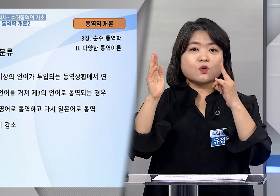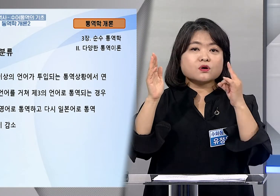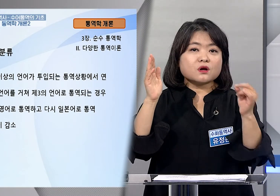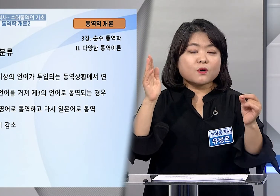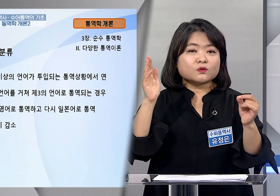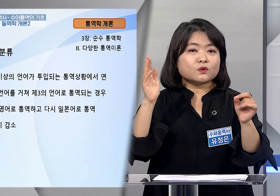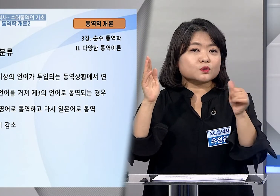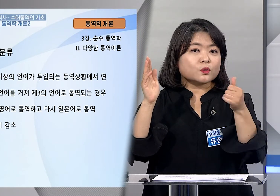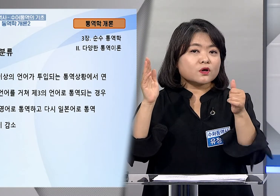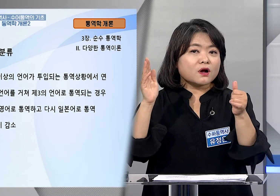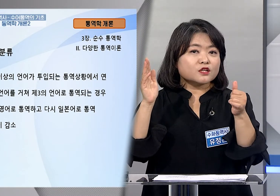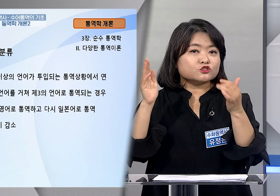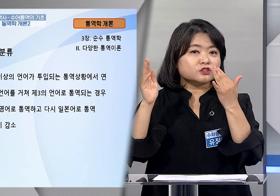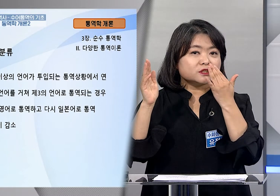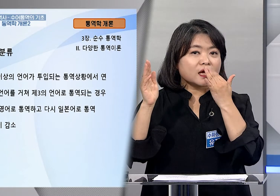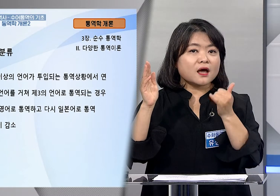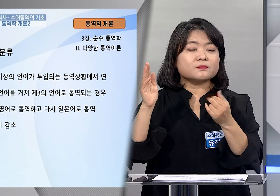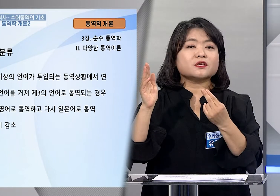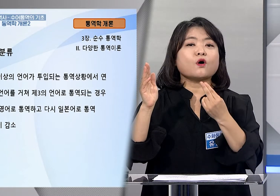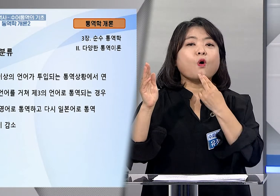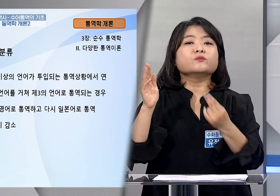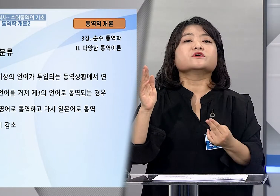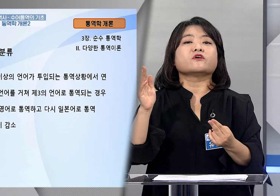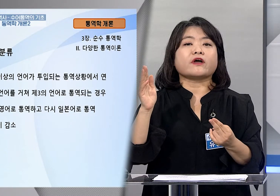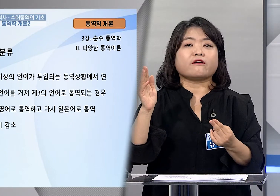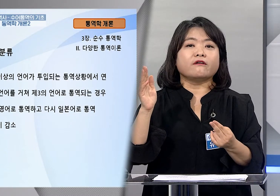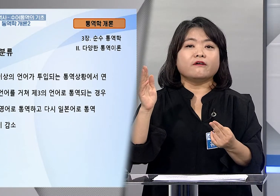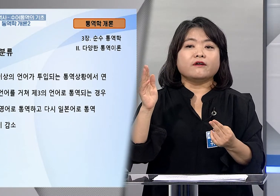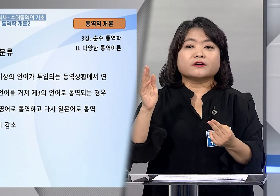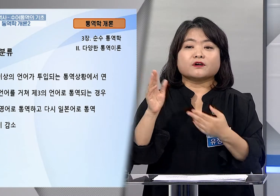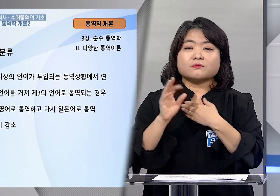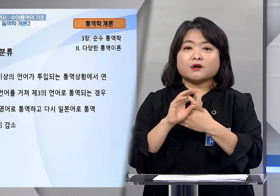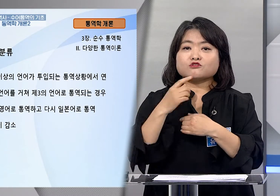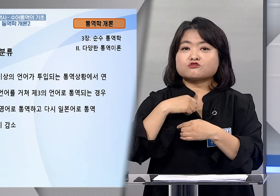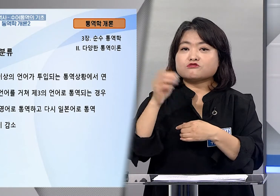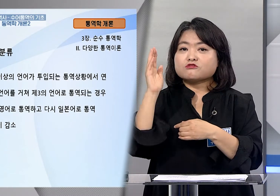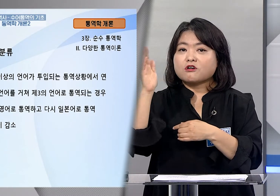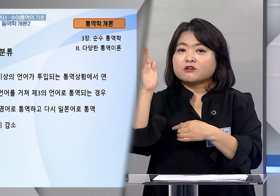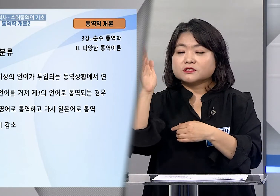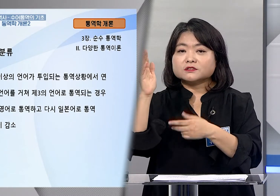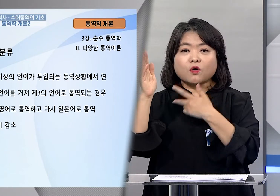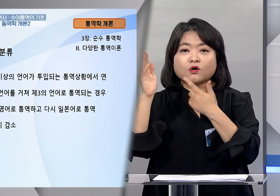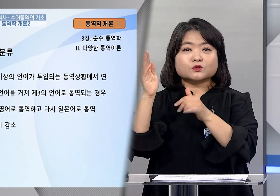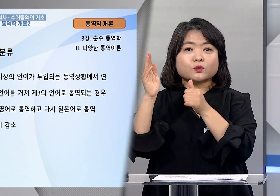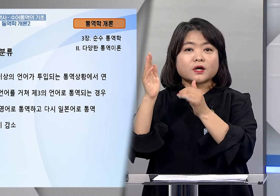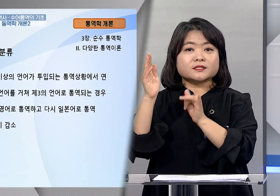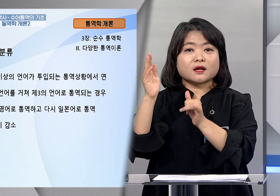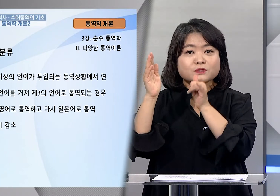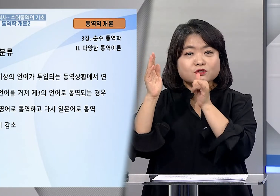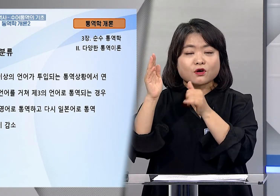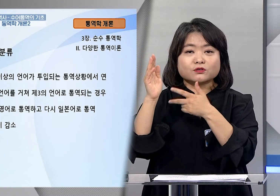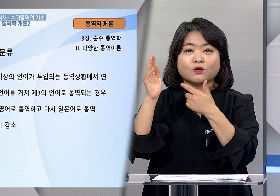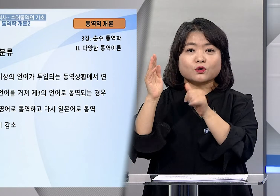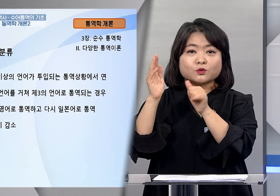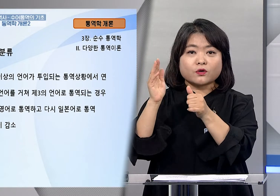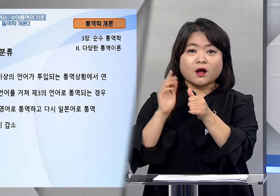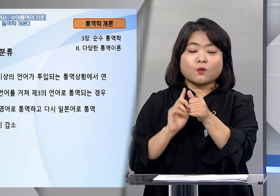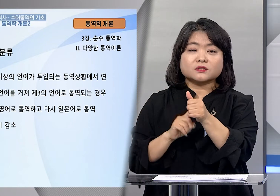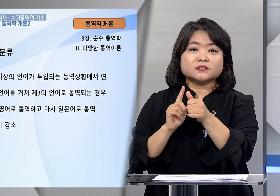일본어로 통역할 수 있는 사람이 없는 거예요. 그러면 중국어를 영어로 통역할 사람이 있어요. 영어로 통역하고 그